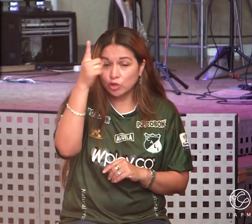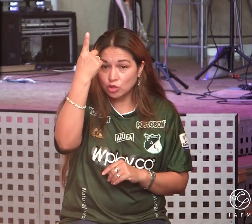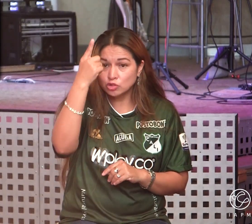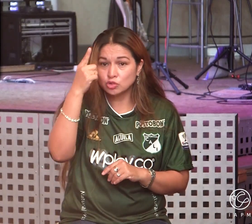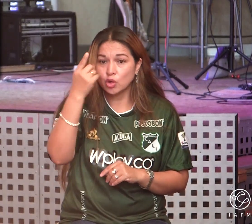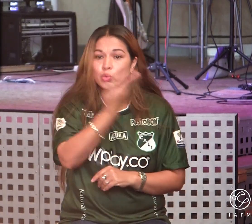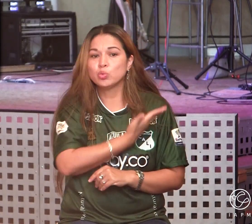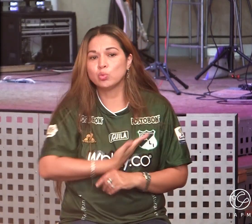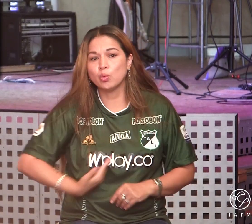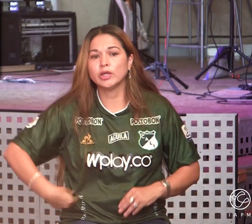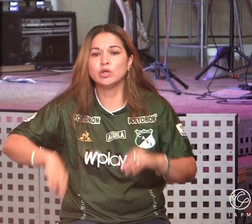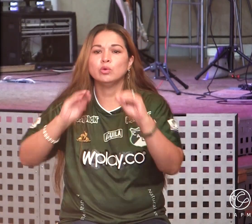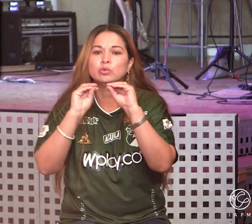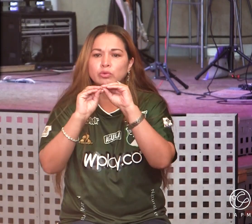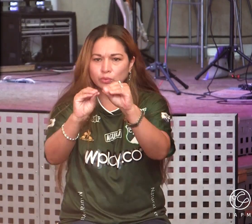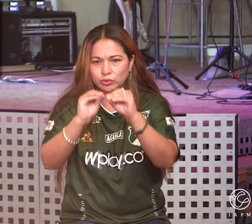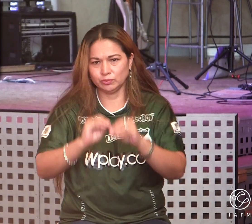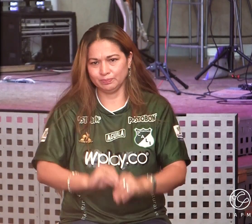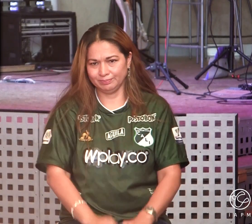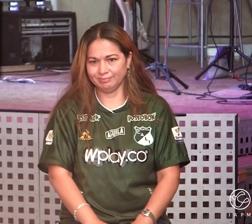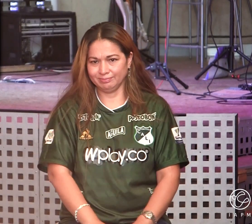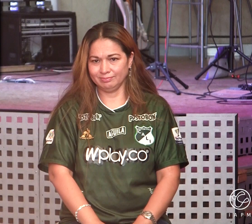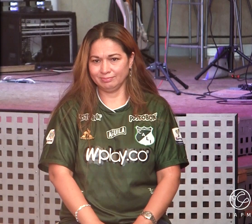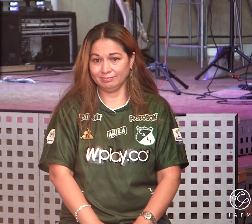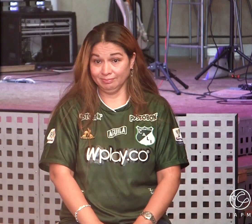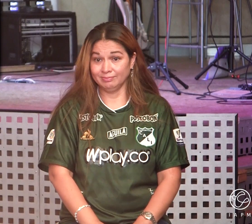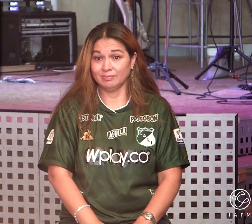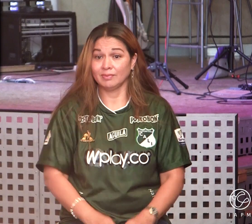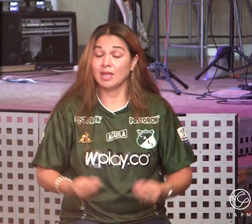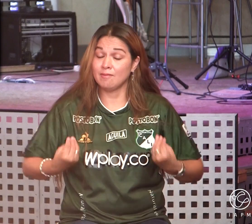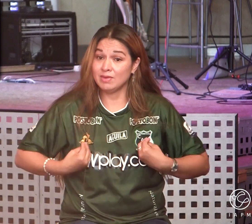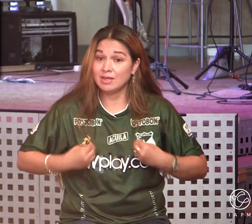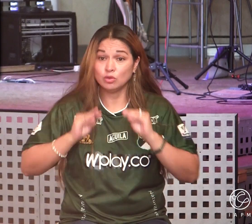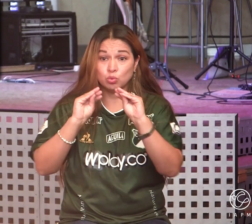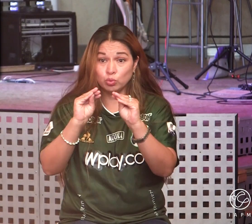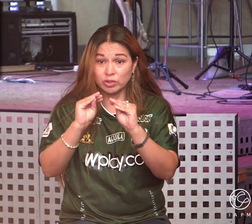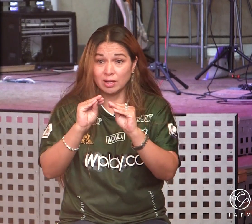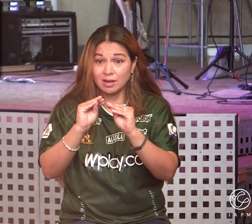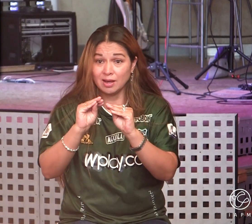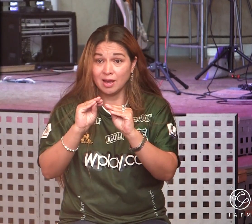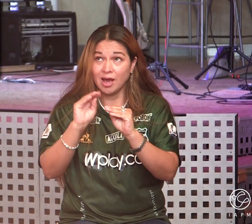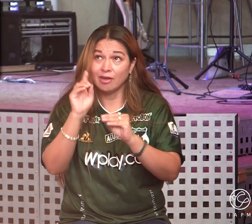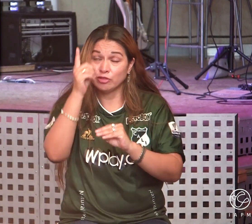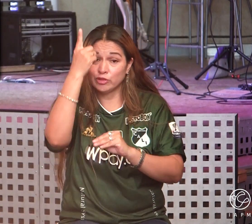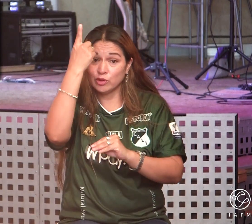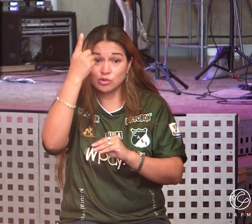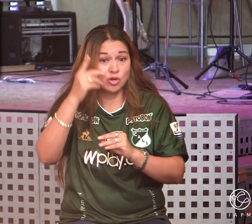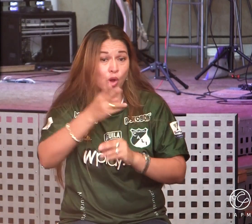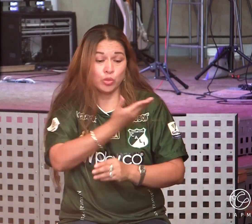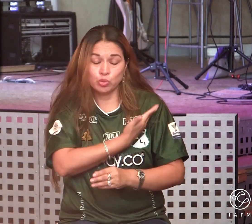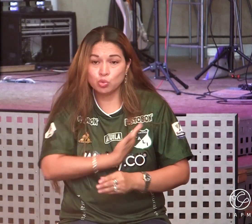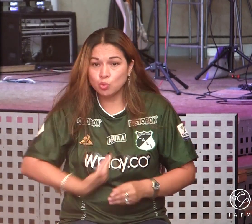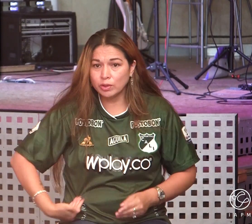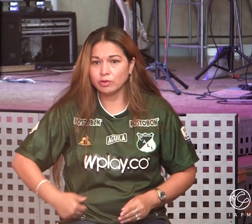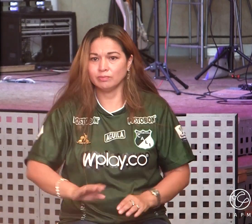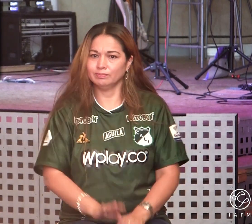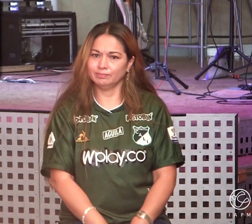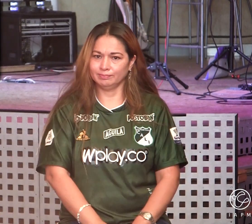que no son su esencia, no es el punto central. ¿Me está siguiendo? ¿Quién está confundido? Dígame